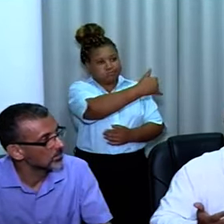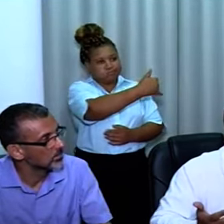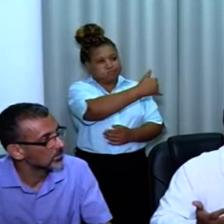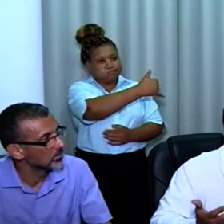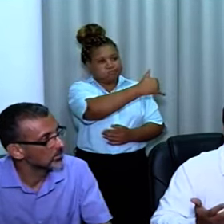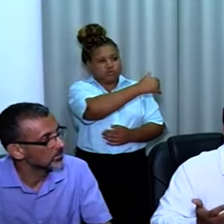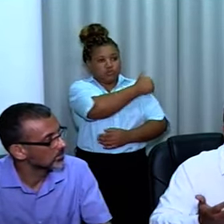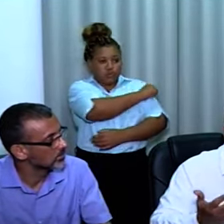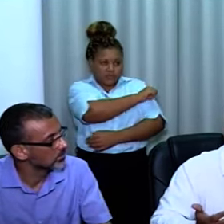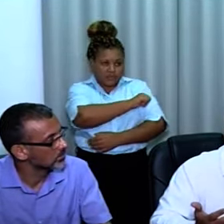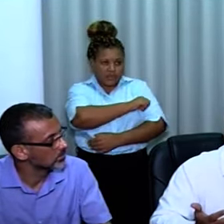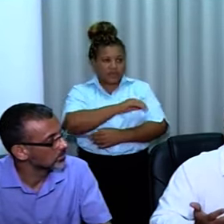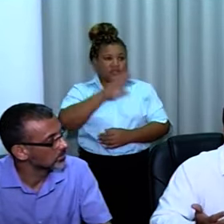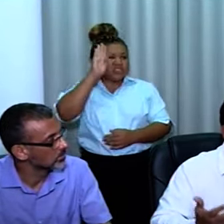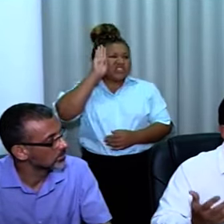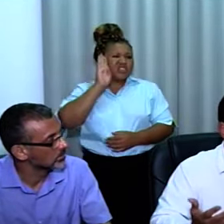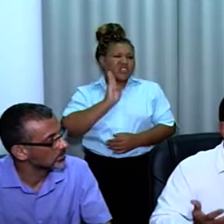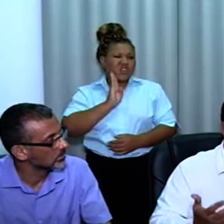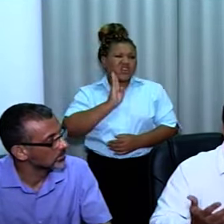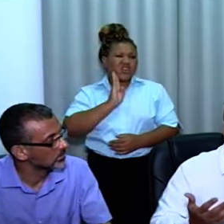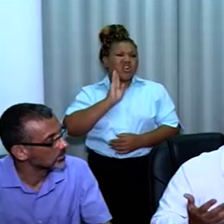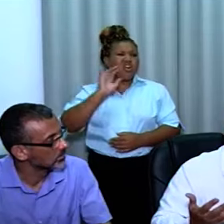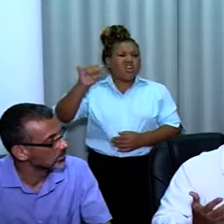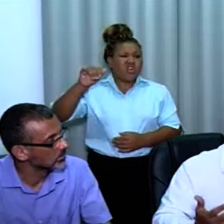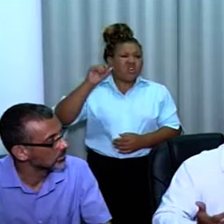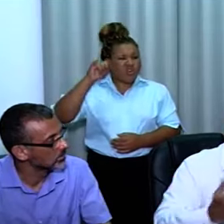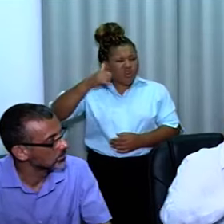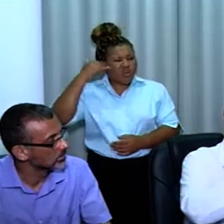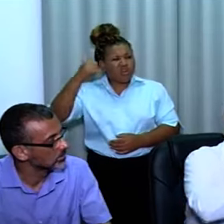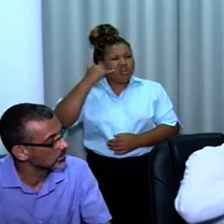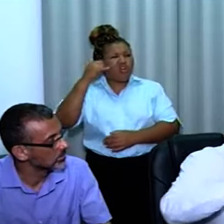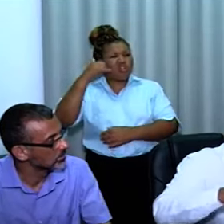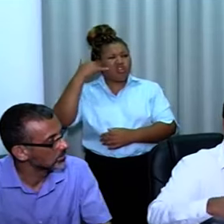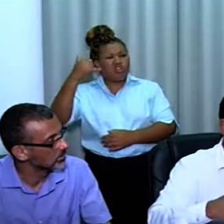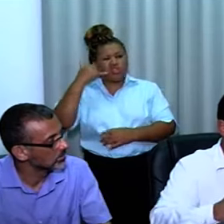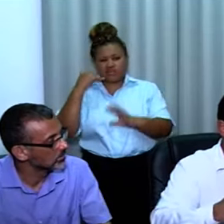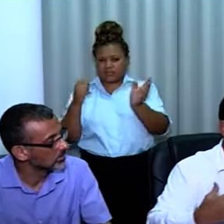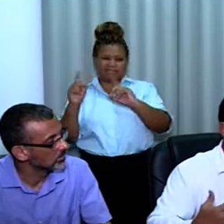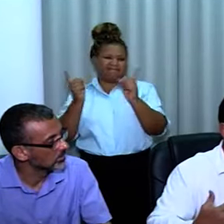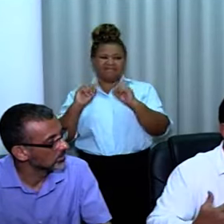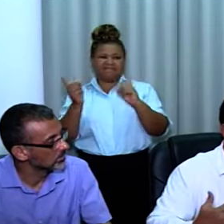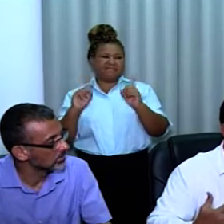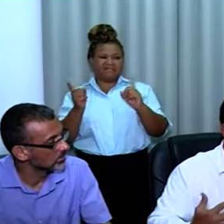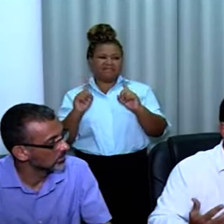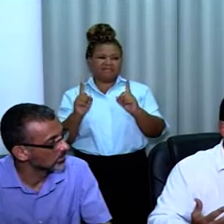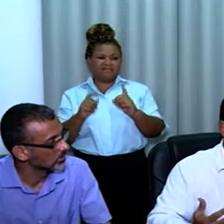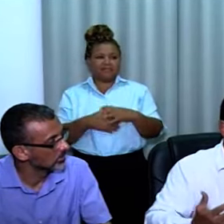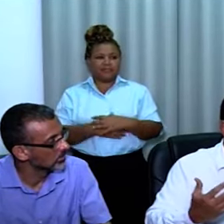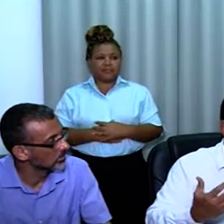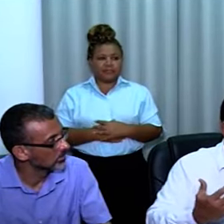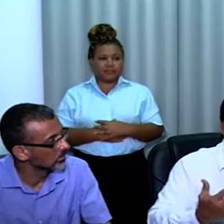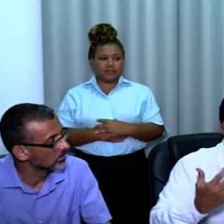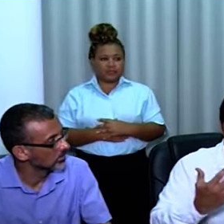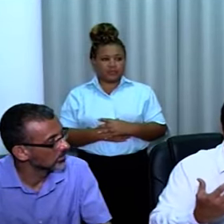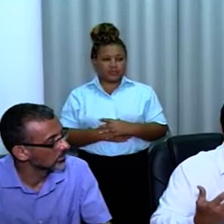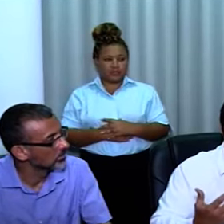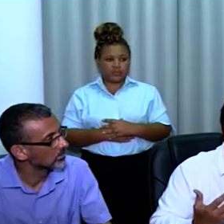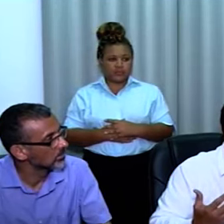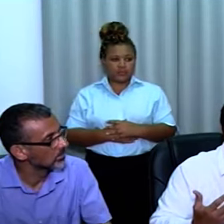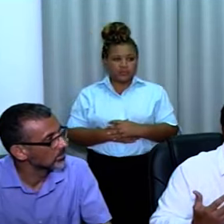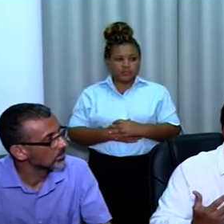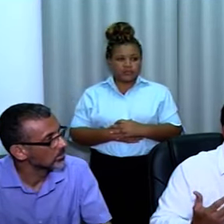du monde, pas l'école, bien dans la nuit. Mon endman responder au 141, si mon endman responder au gaz, il y a un code éventuellement, il a dit, si quoi la police est gonflée